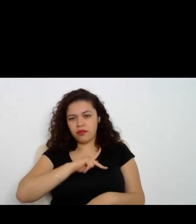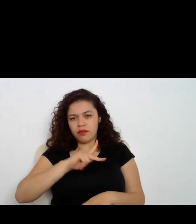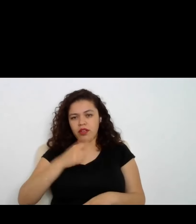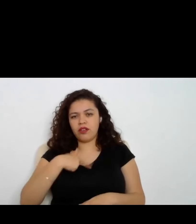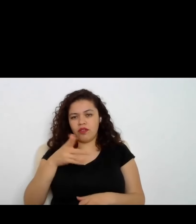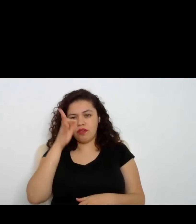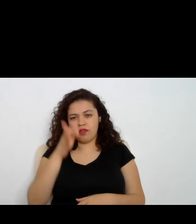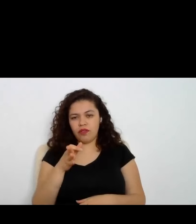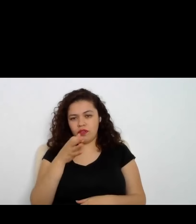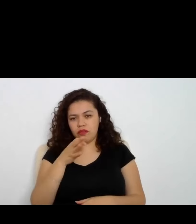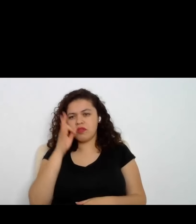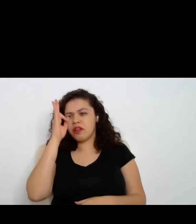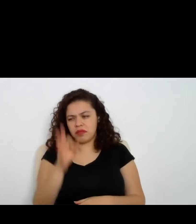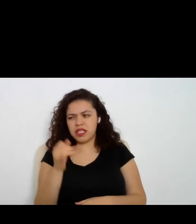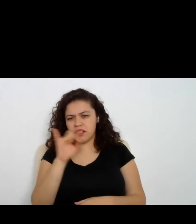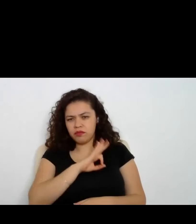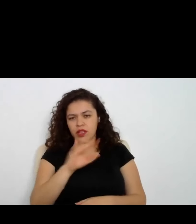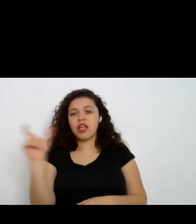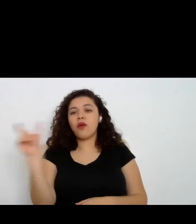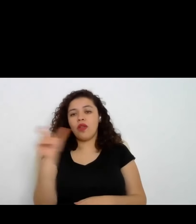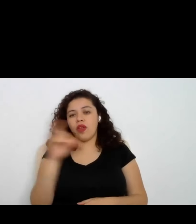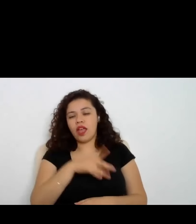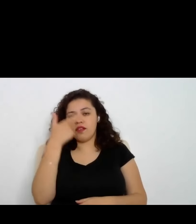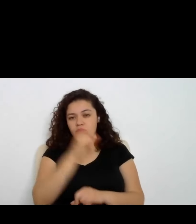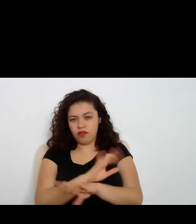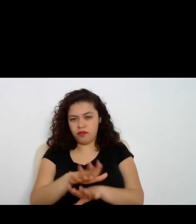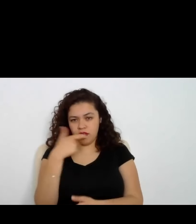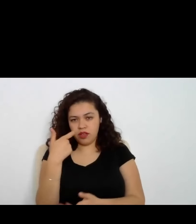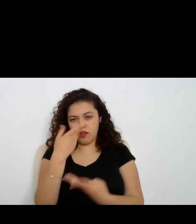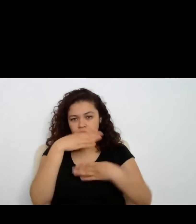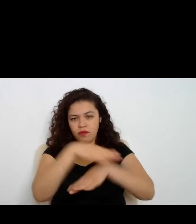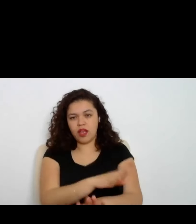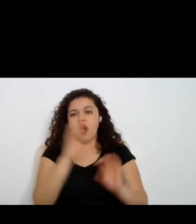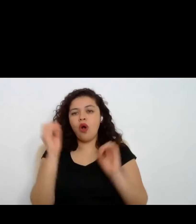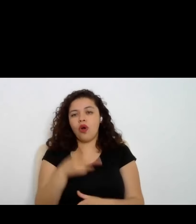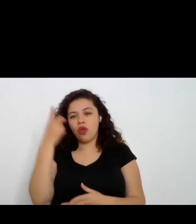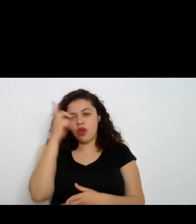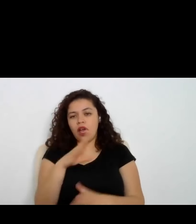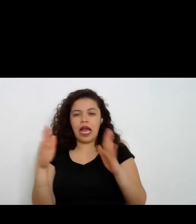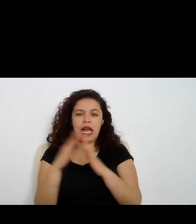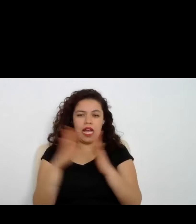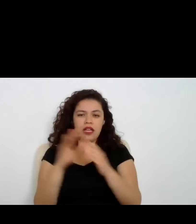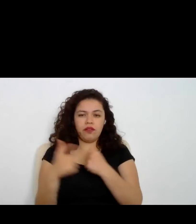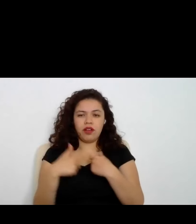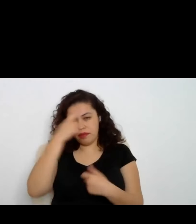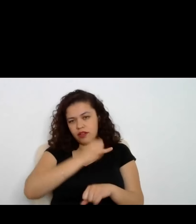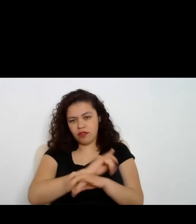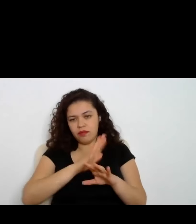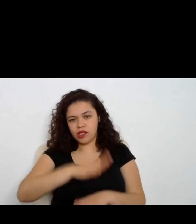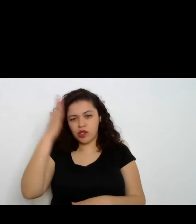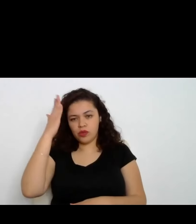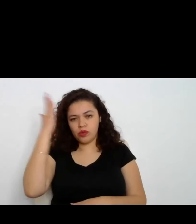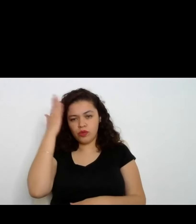En cambio, cuando se trata de datos financieros o patrimoniales que estamos recabando de los titulares, aquí